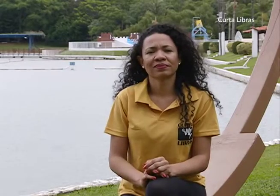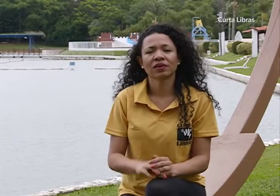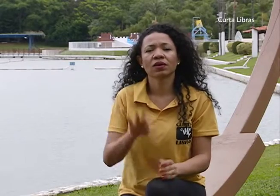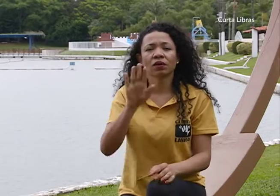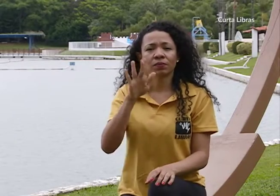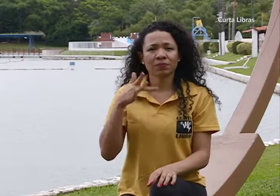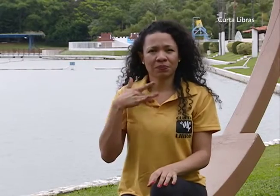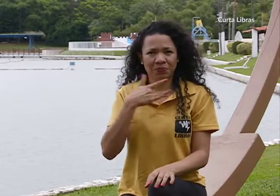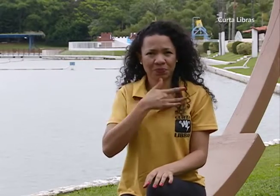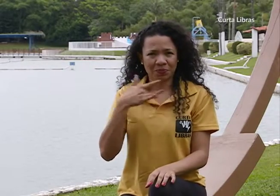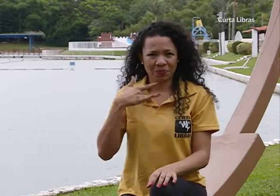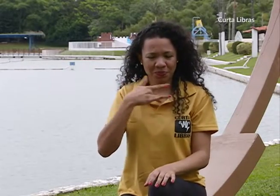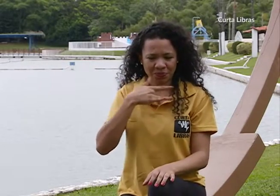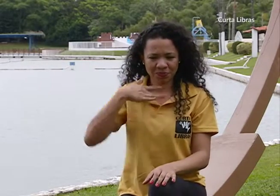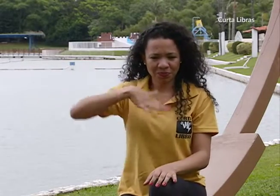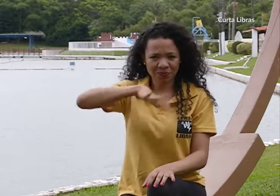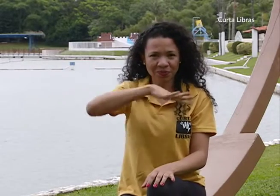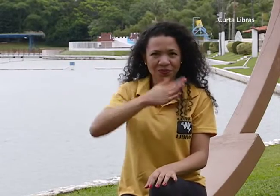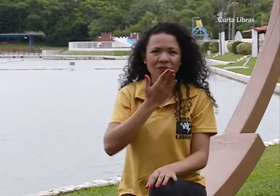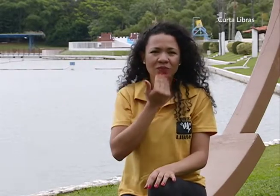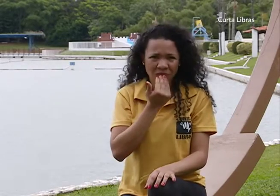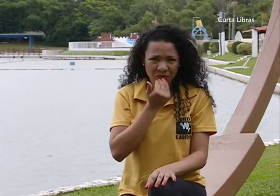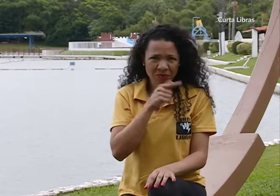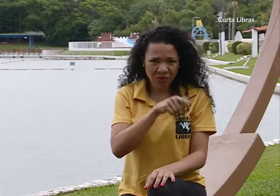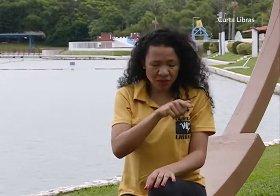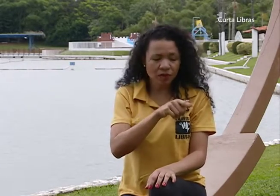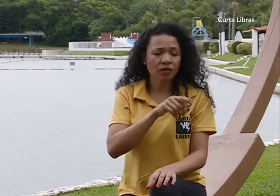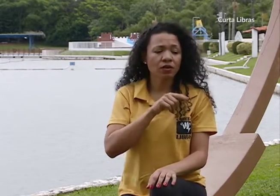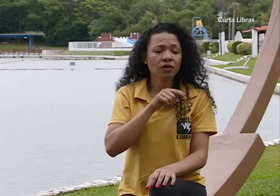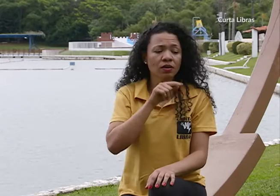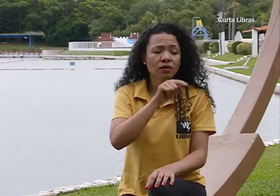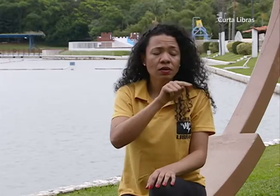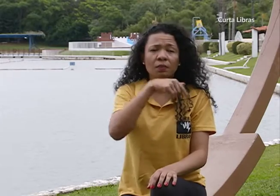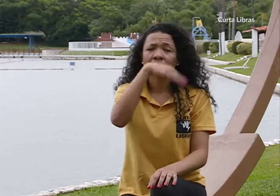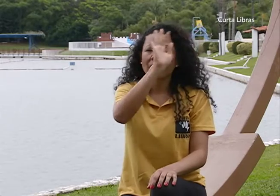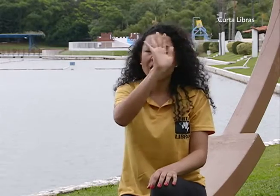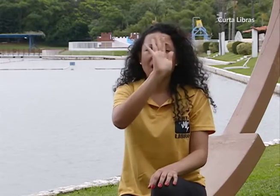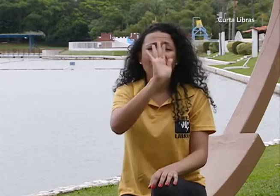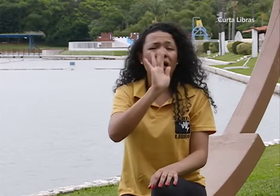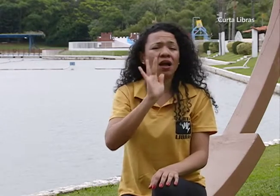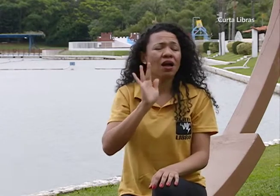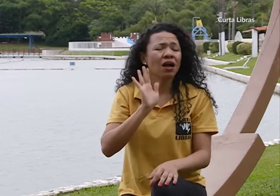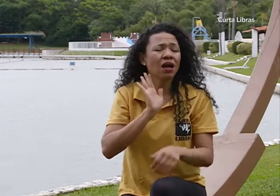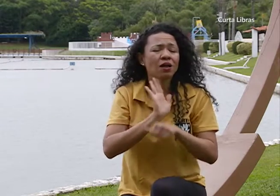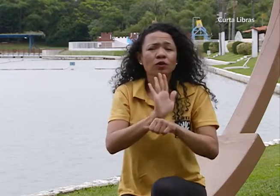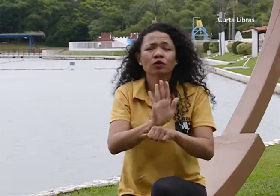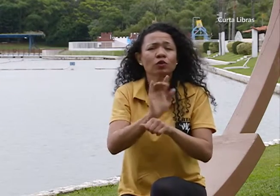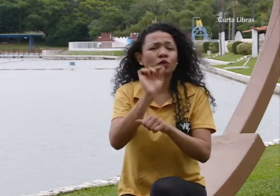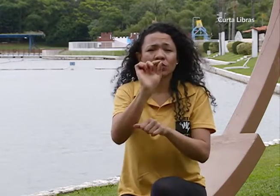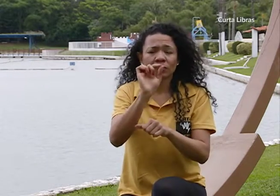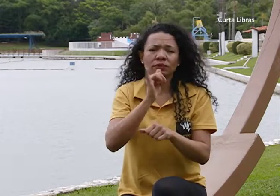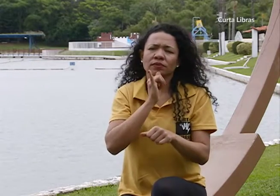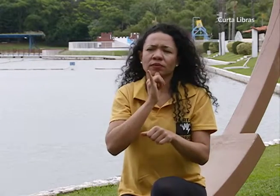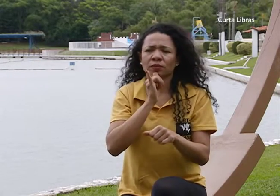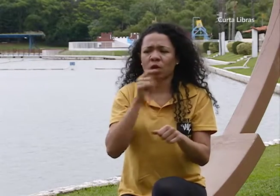Ainda falando da alimentação, tem alguns alimentos que ajudam na saúde, mas tem alguns que prejudicam, assim como